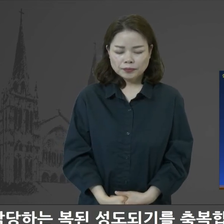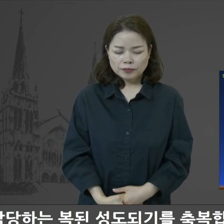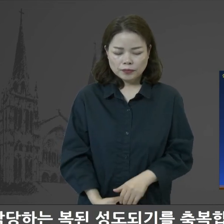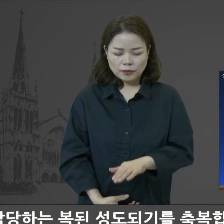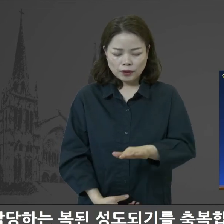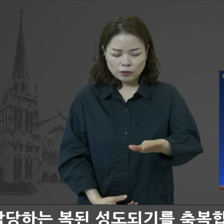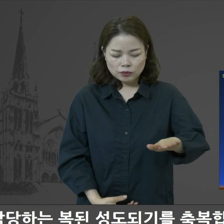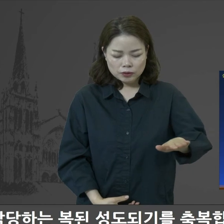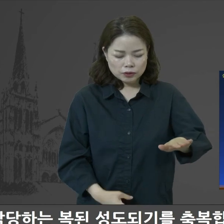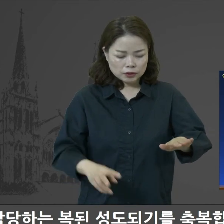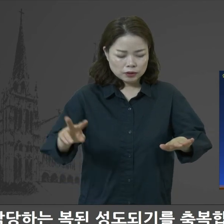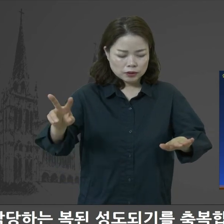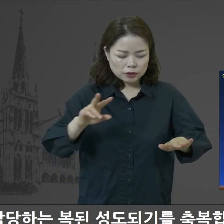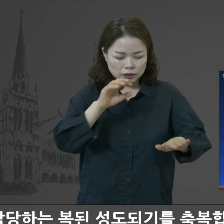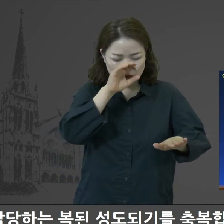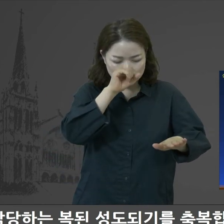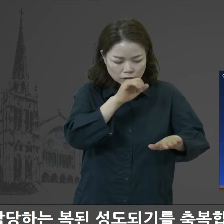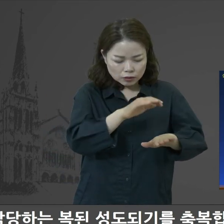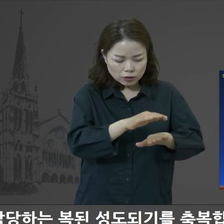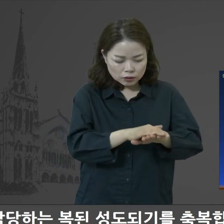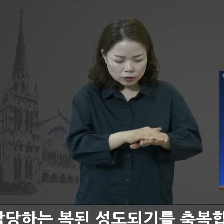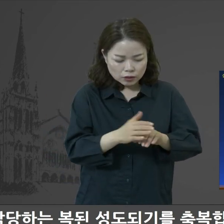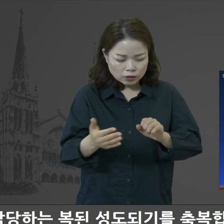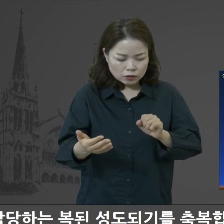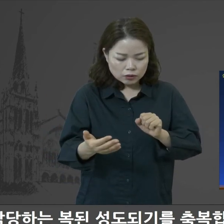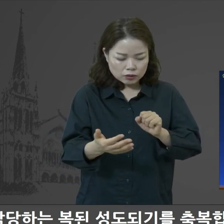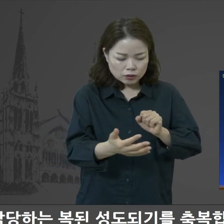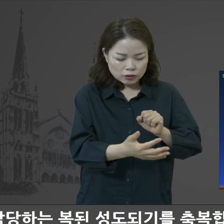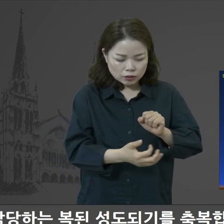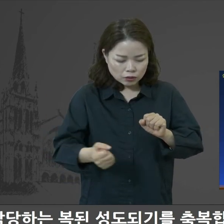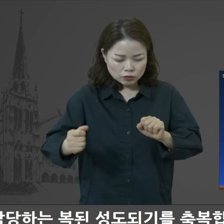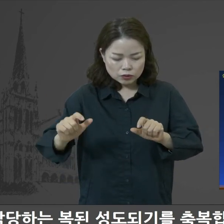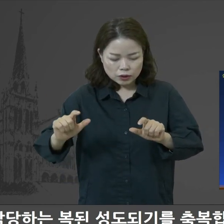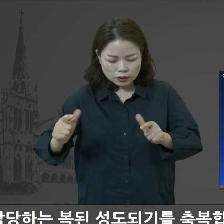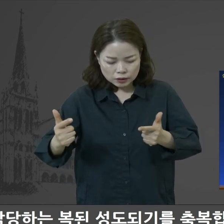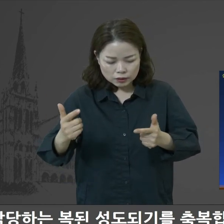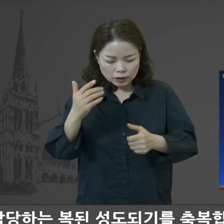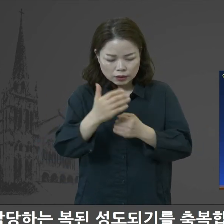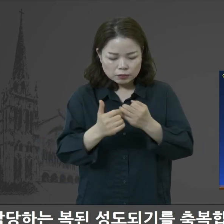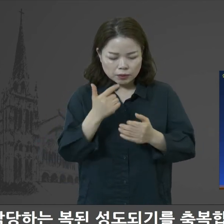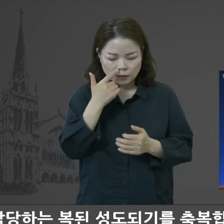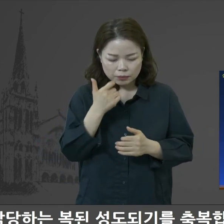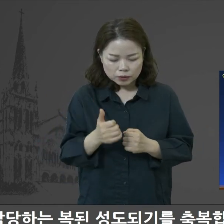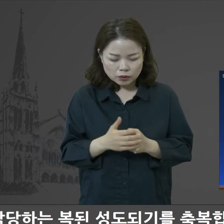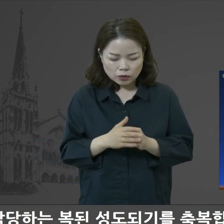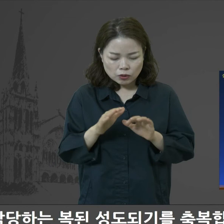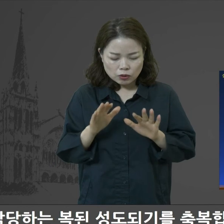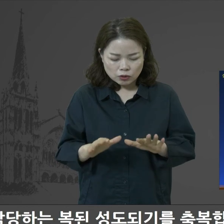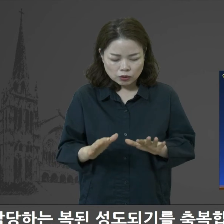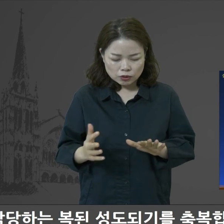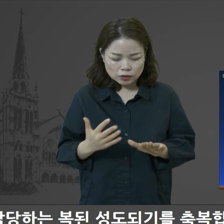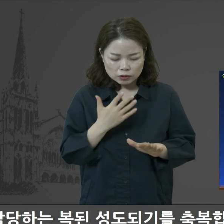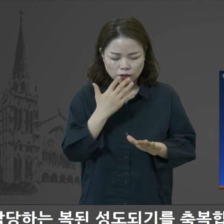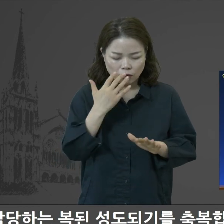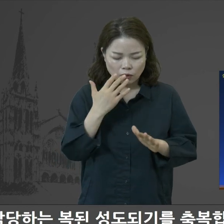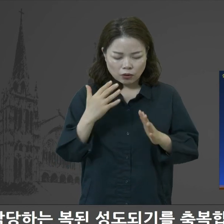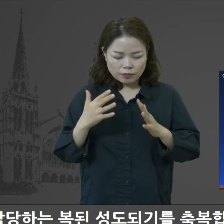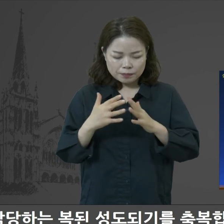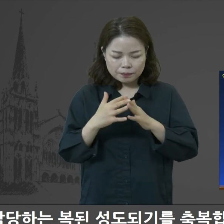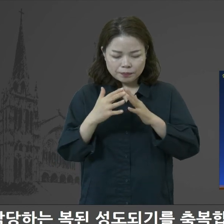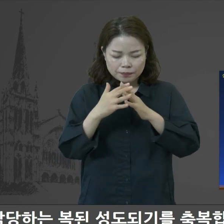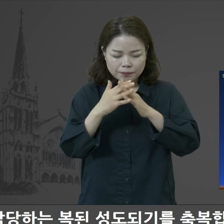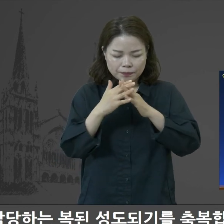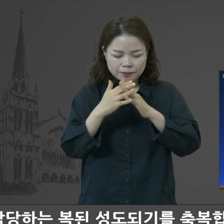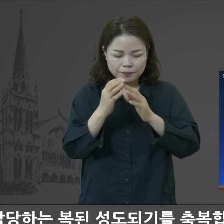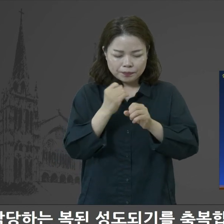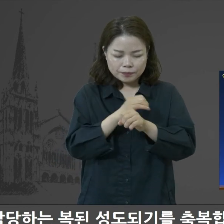우리를 향해 선한 손길을 거두지 않으시는 하나님 아버지, 오늘도 성벽 재건에 담긴 원리를